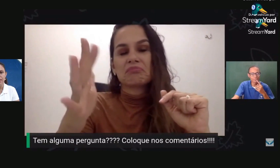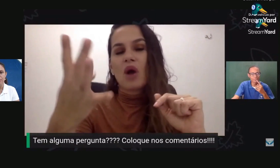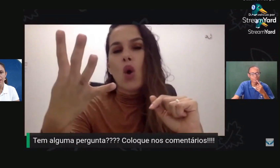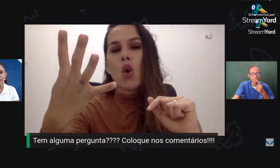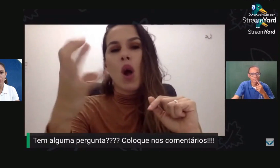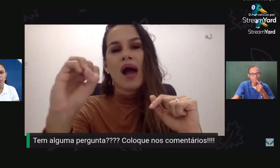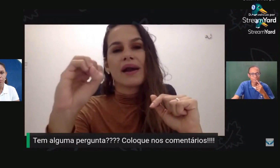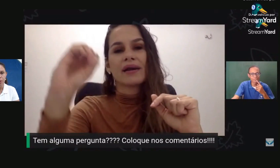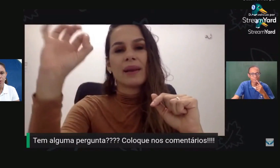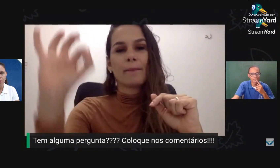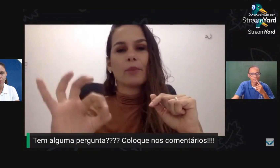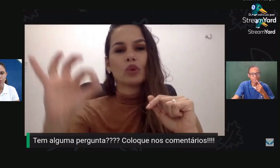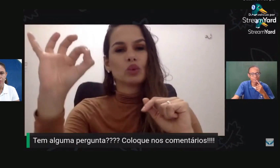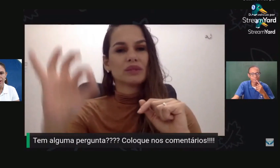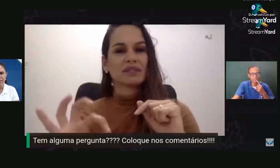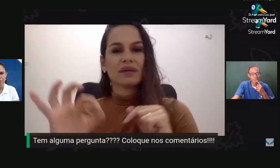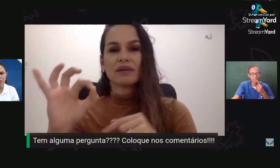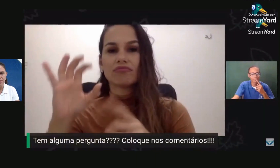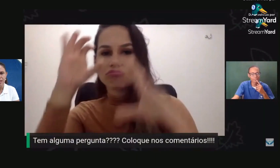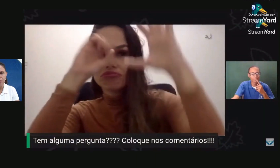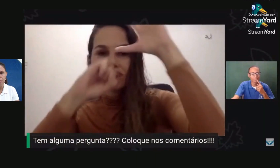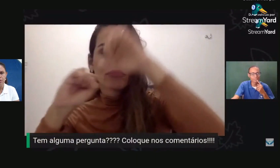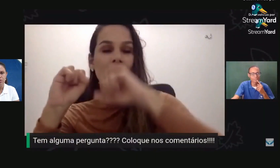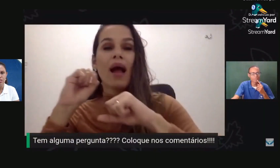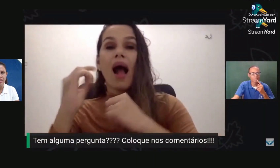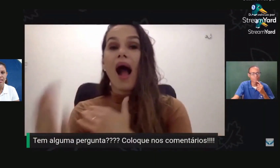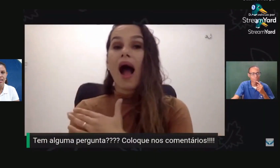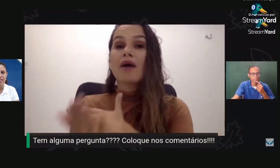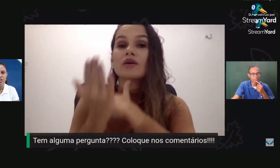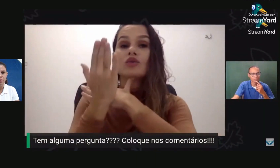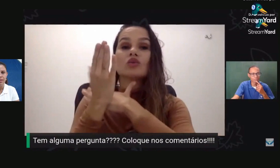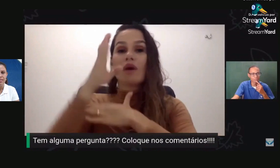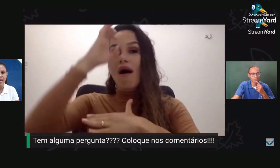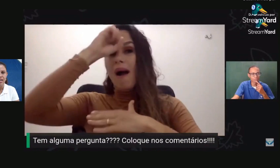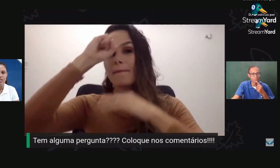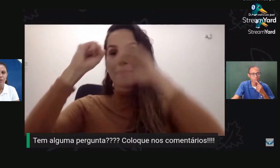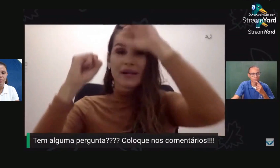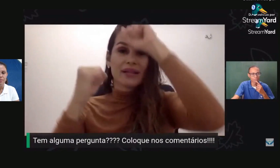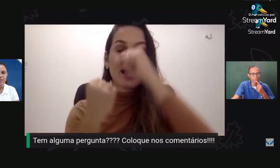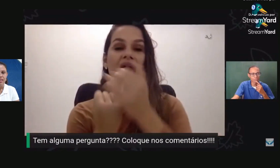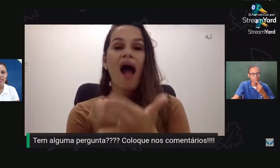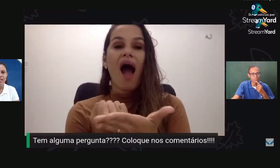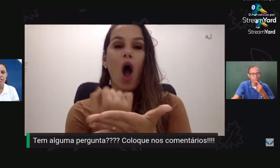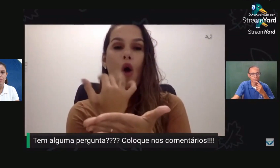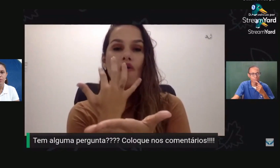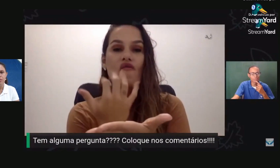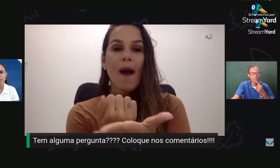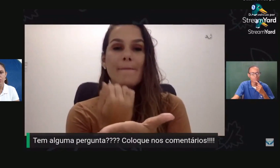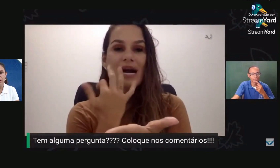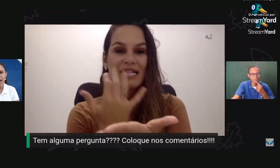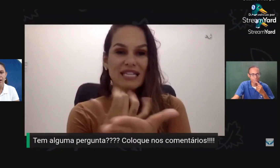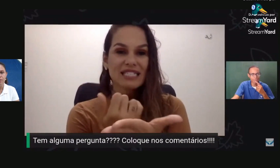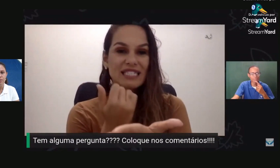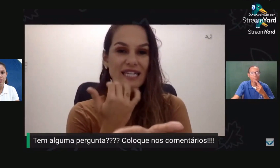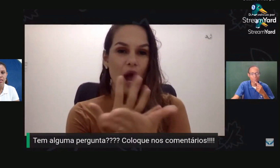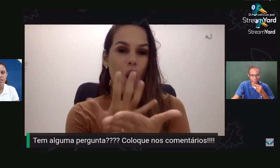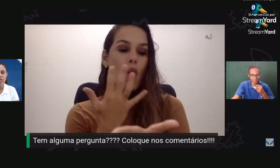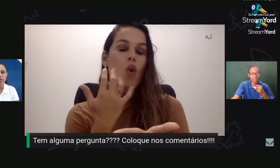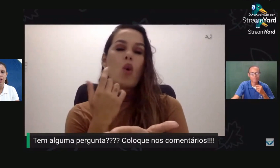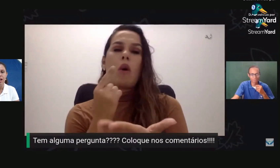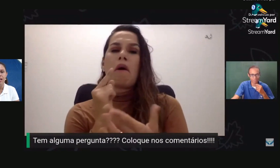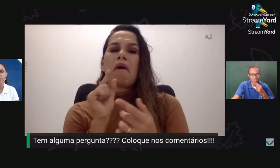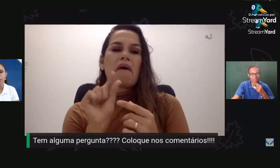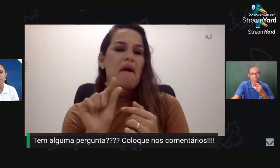meu mesmo era muito pouco, 40% eu posso dizer, né? De aprendizagem. Né? As pessoas me ajudavam,